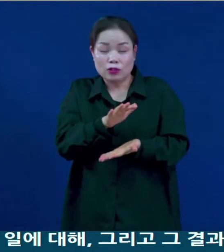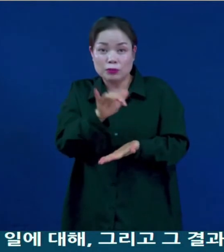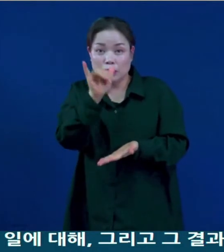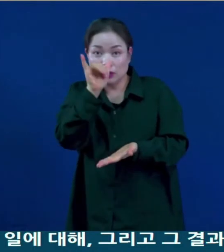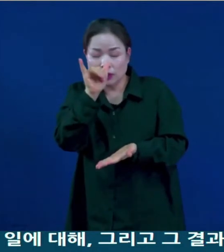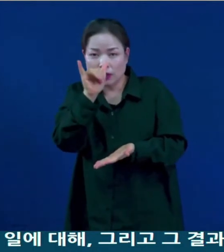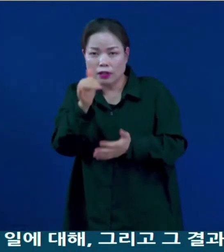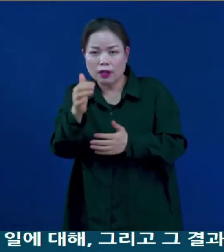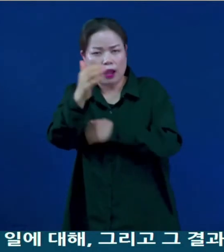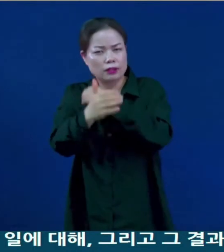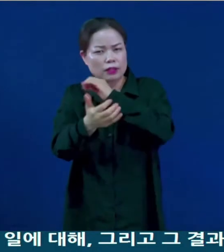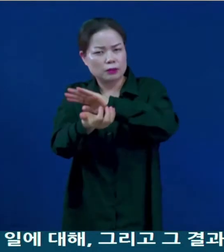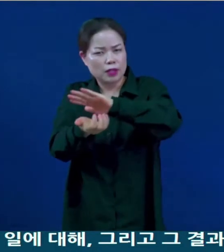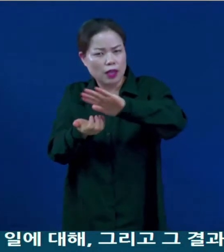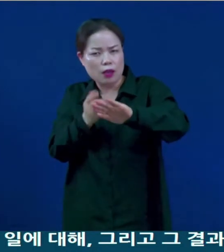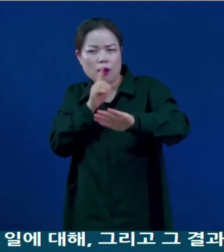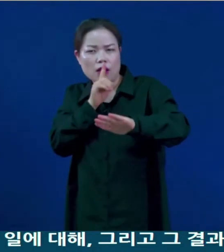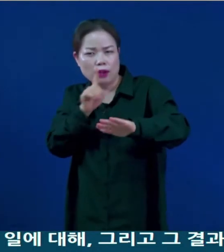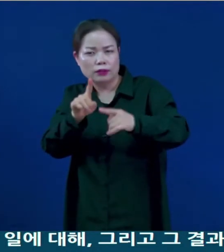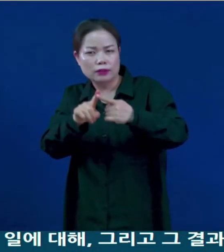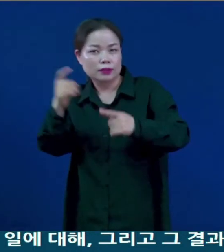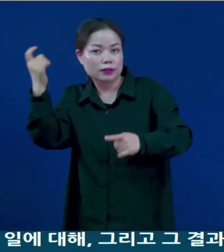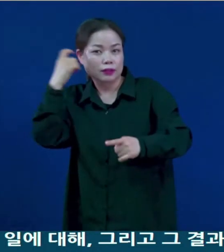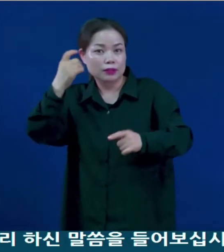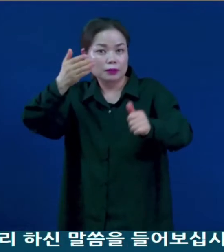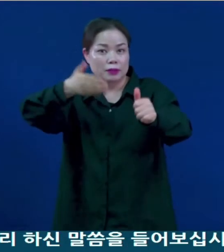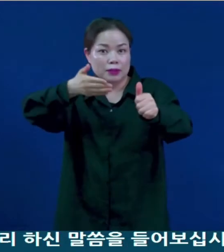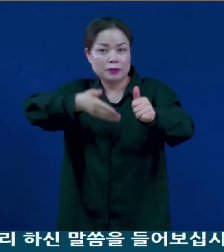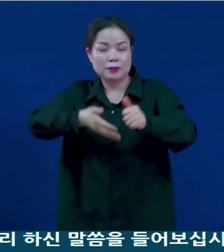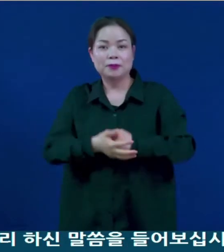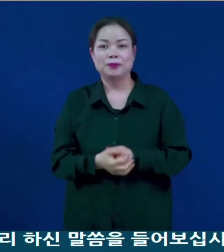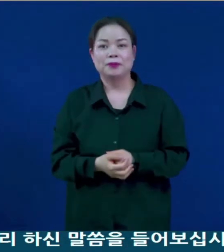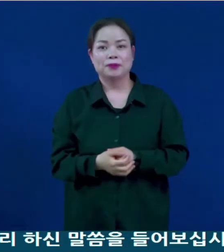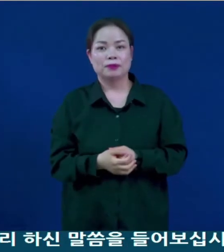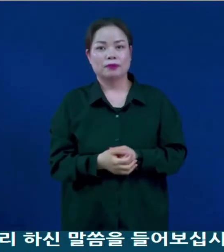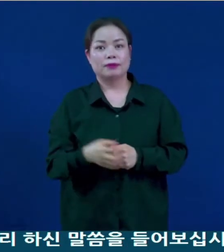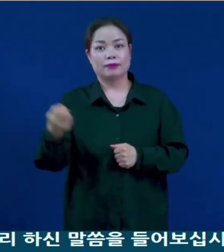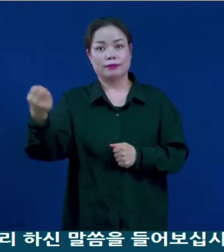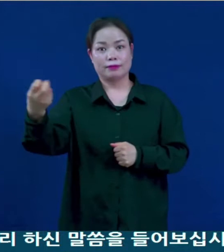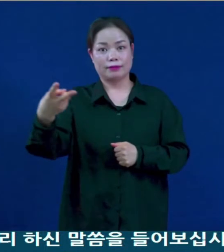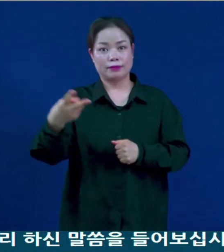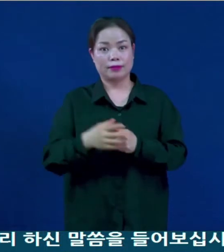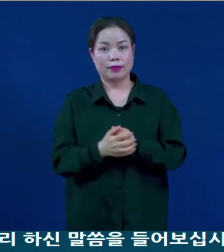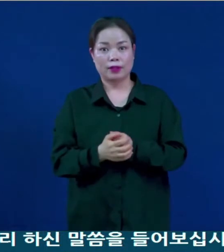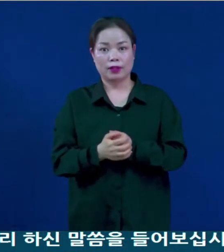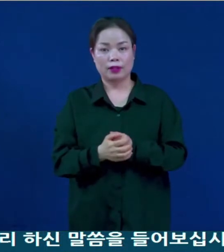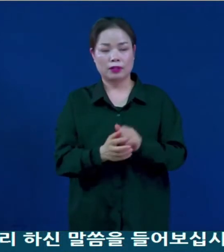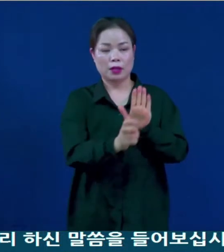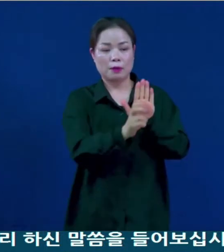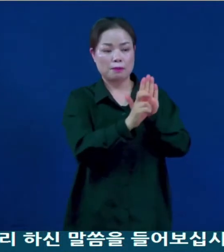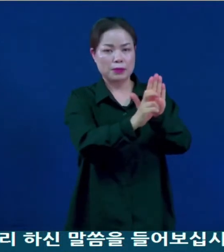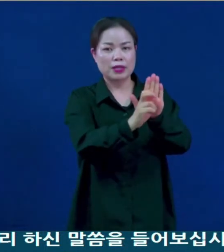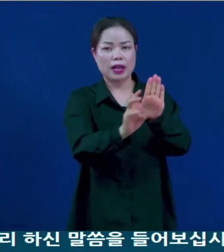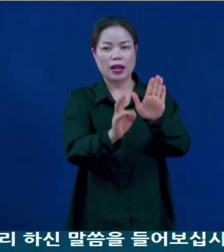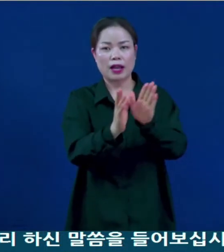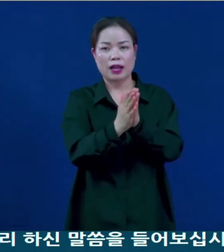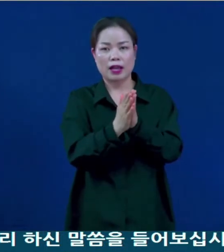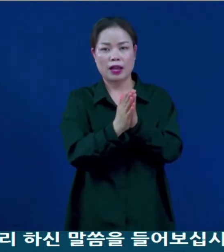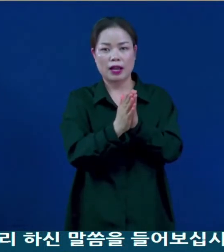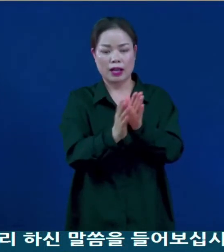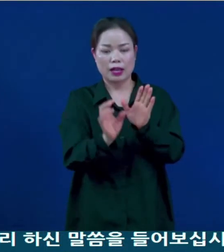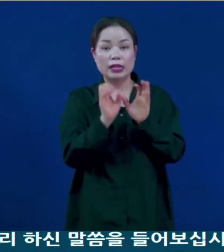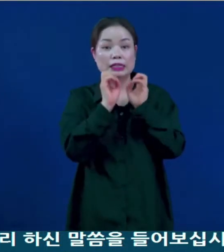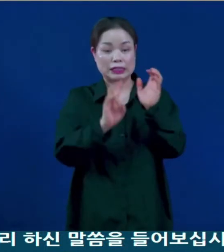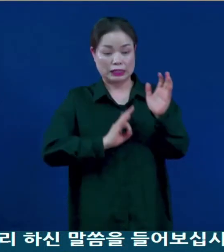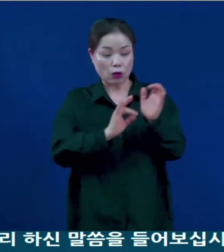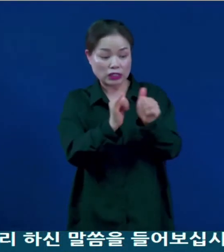하나님이 예언하게 하셨는지를 듣게 되시기 바랍니다. 그리고 이 미가 선지자가 말한 앞으로